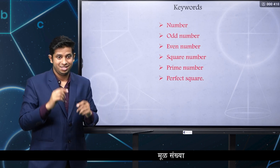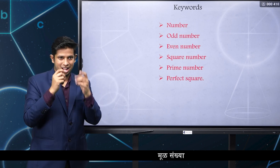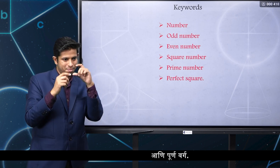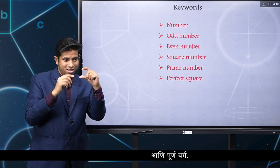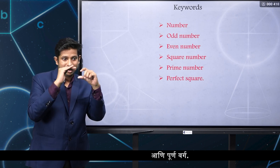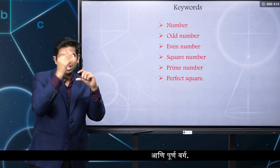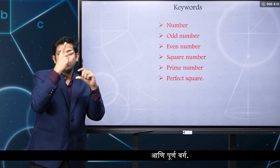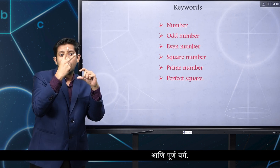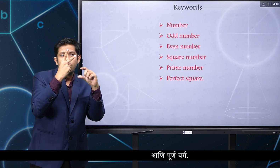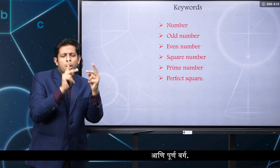आणि पूर्ण वर्ग.